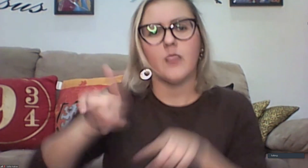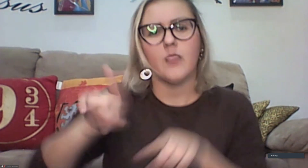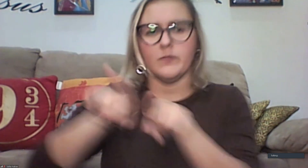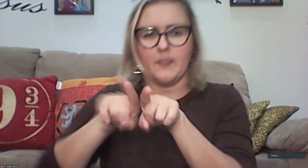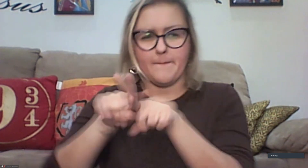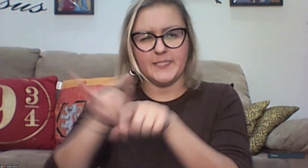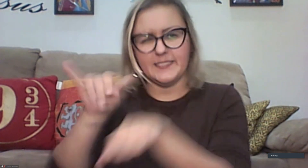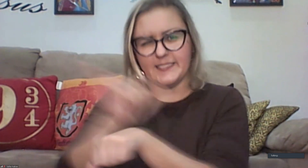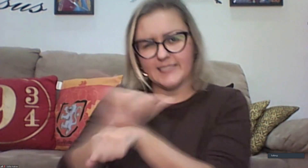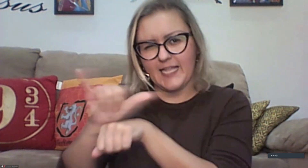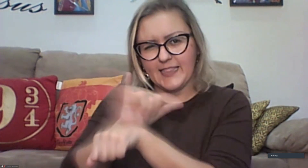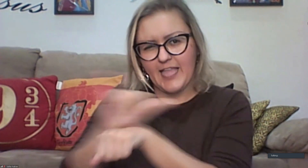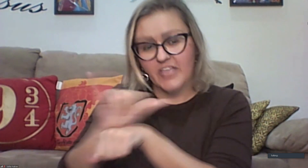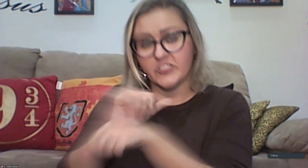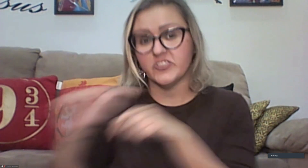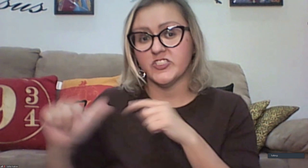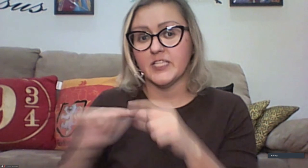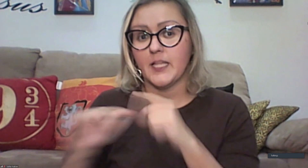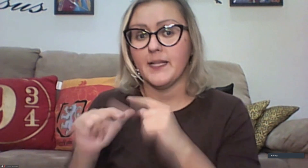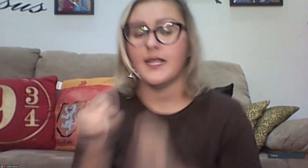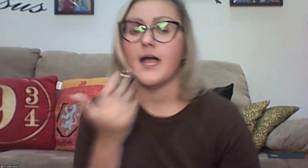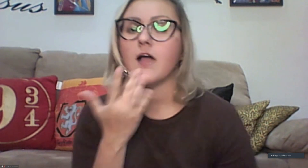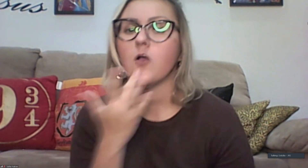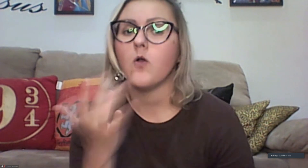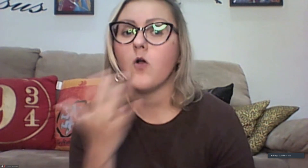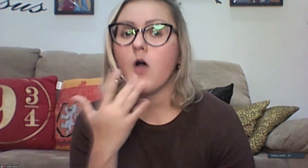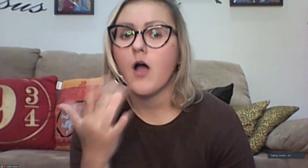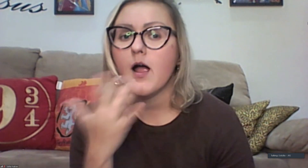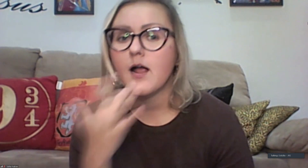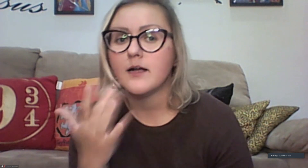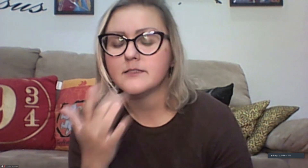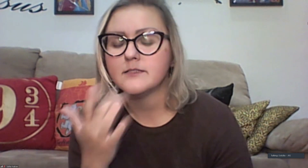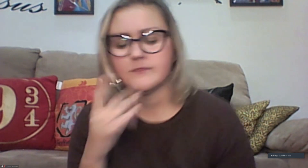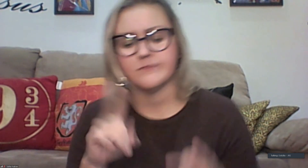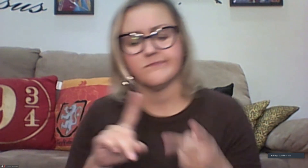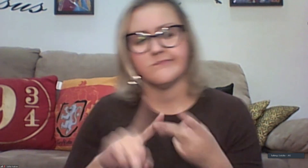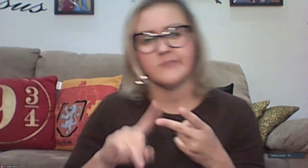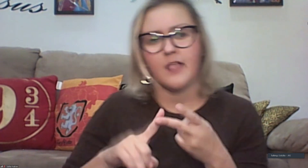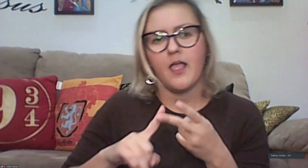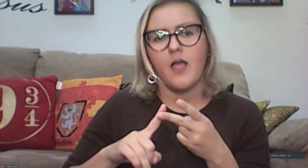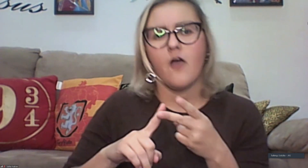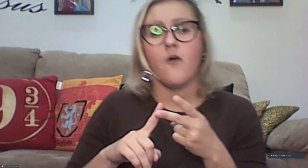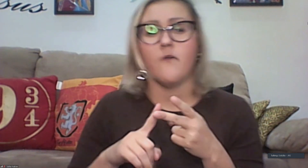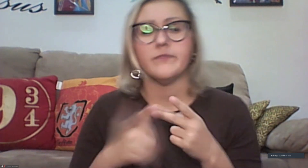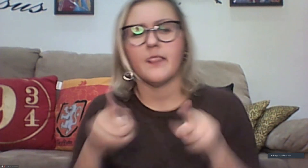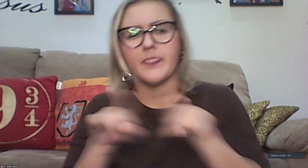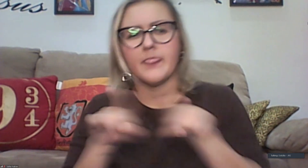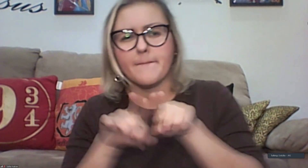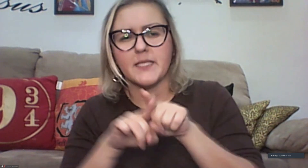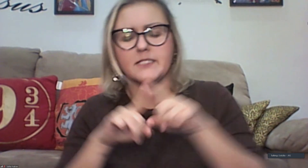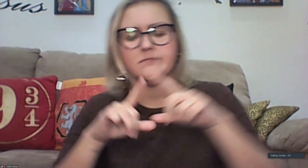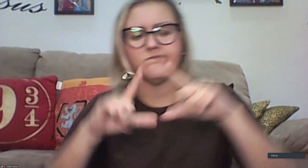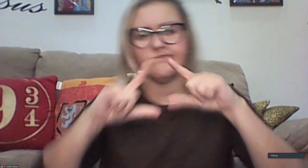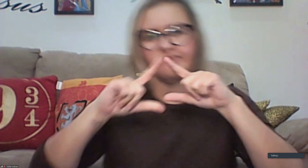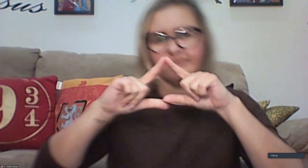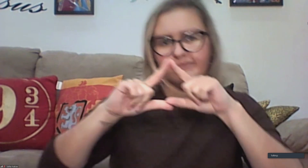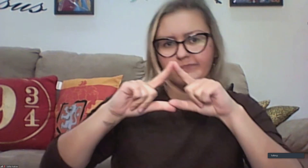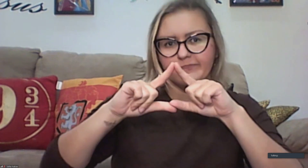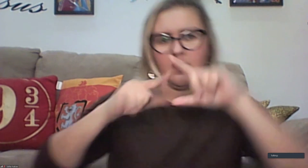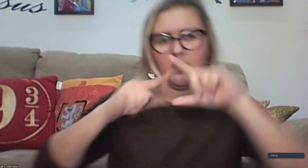Então, na utilização dessas estratégias, nós vamos mexer com cores, também com formas